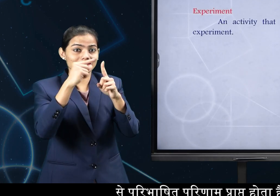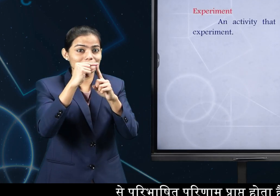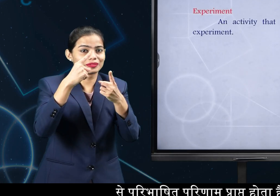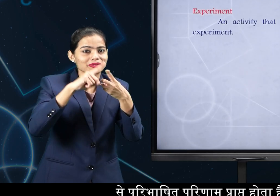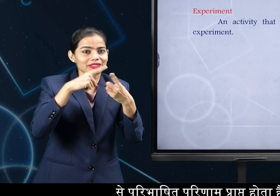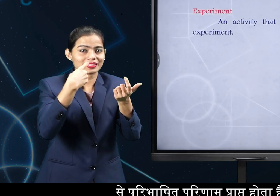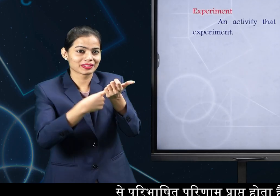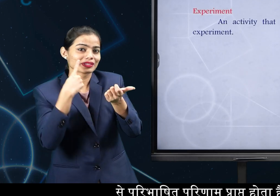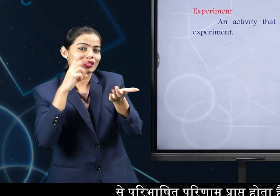प्रयोग कहलाता है।